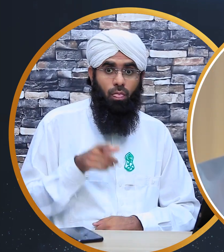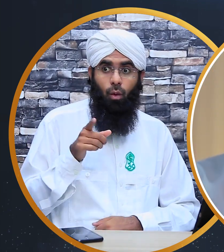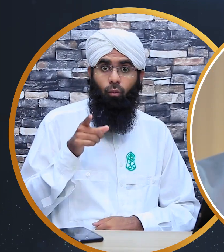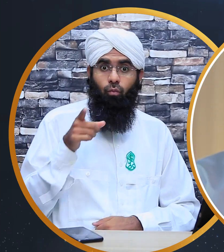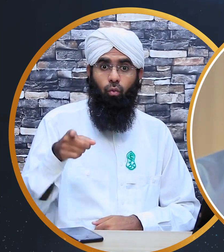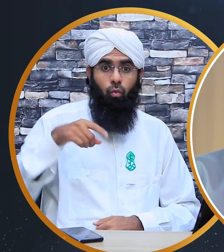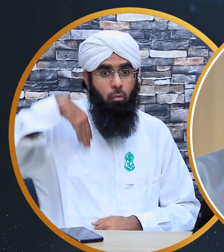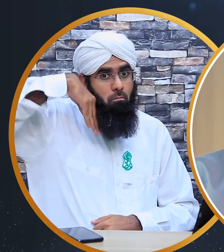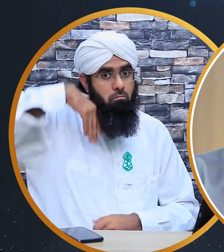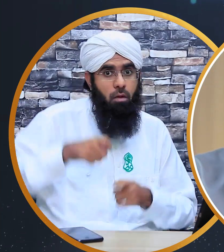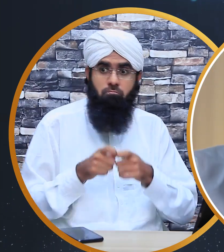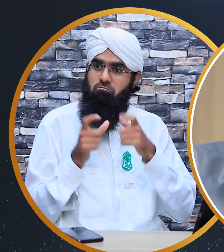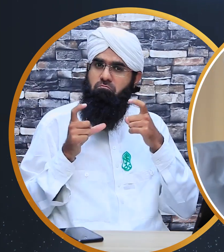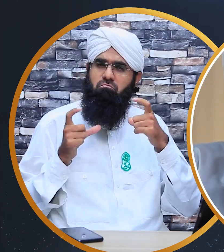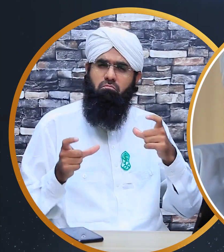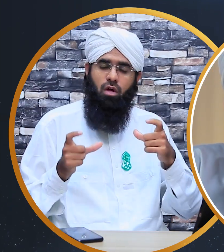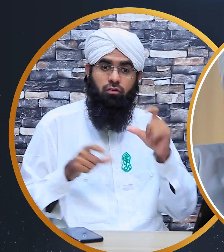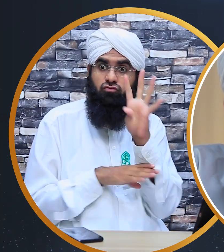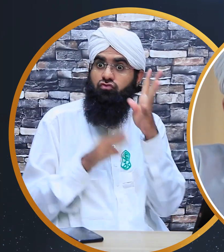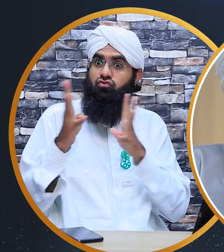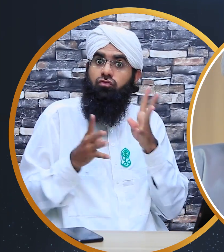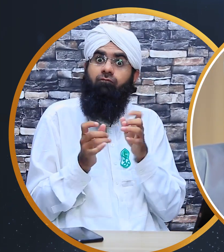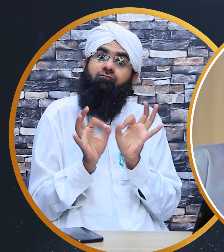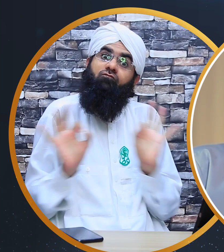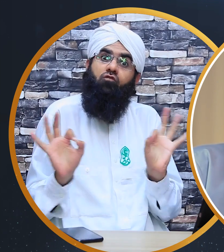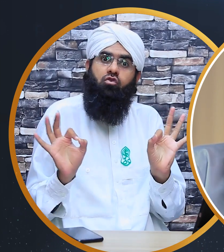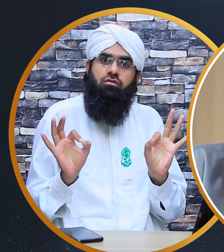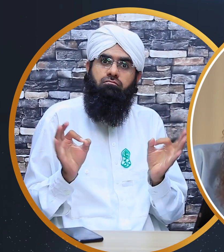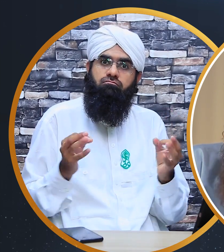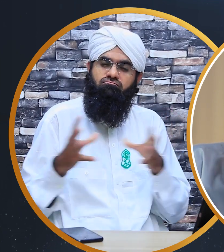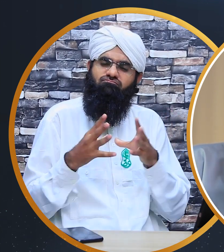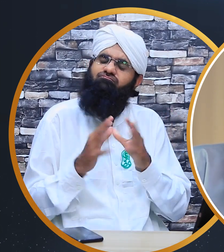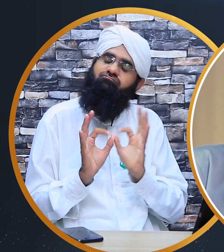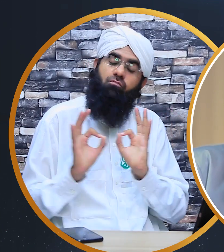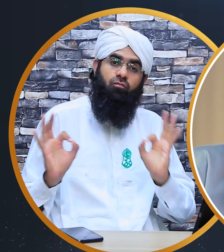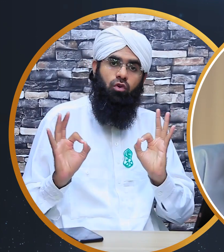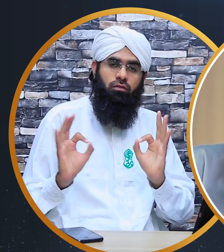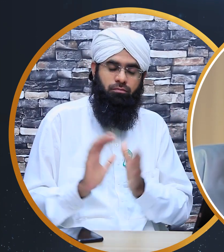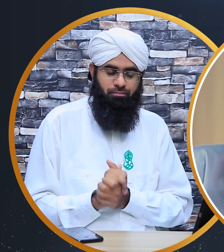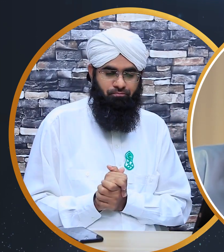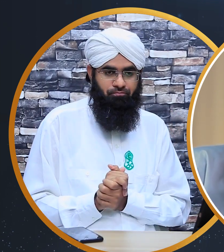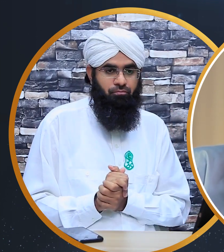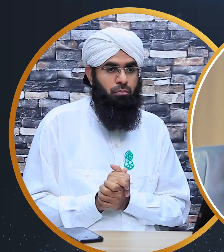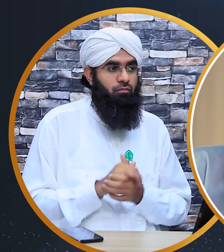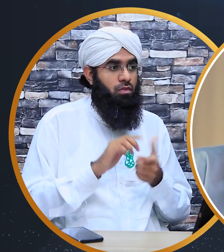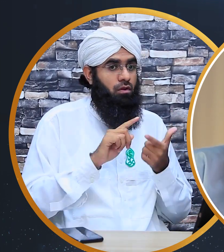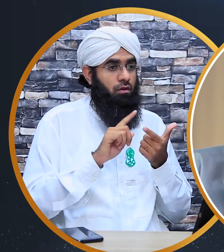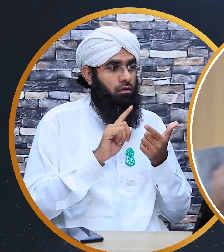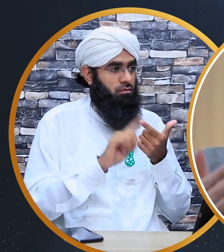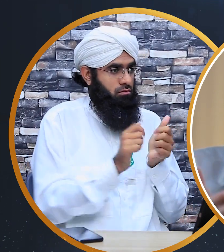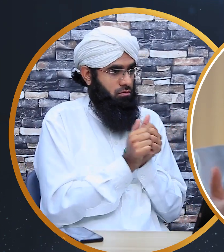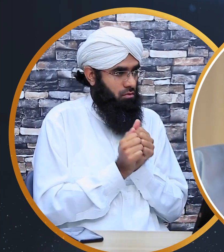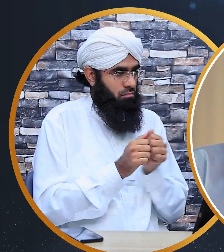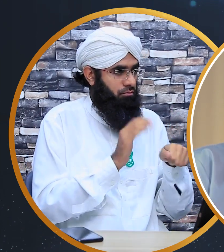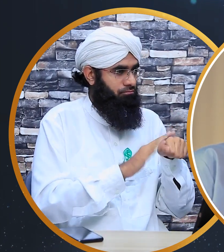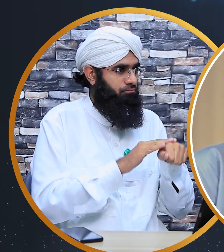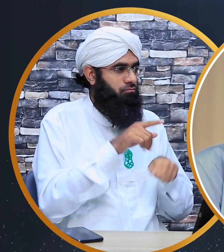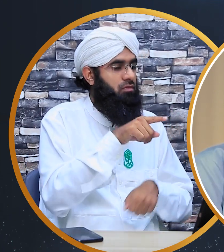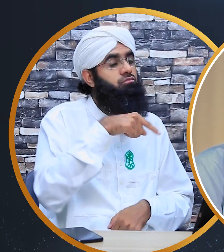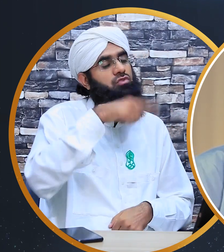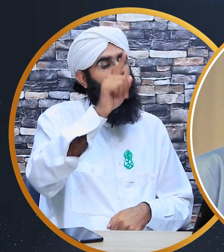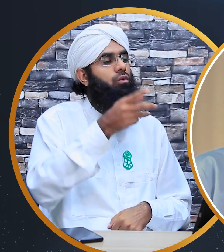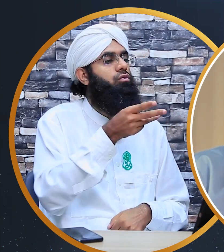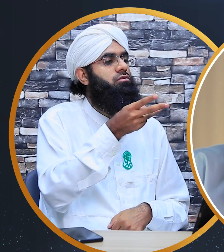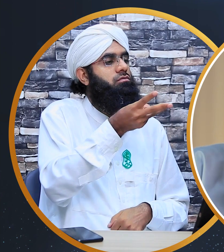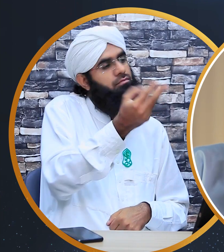بھی جگہ نہ بچی۔ پیارے آقا علیہ الصلوۃ والسلام نے صحابہ کرام کو آرڈر دیا کہ جاؤ اور لوگوں سے زکوٰۃ وصول کرو۔ صحابہ کرام زکوٰۃ لیتے